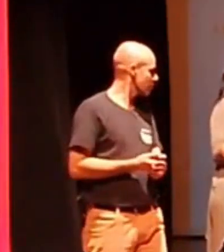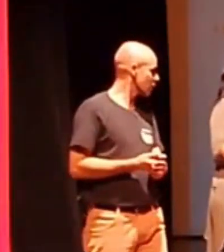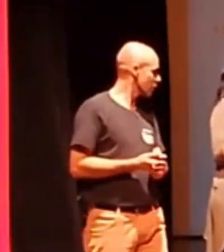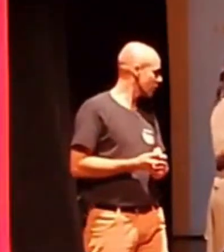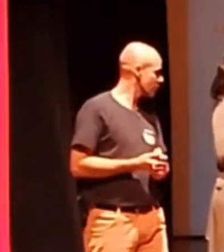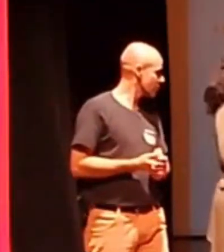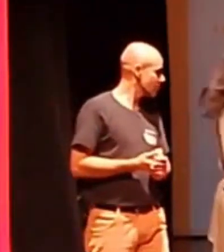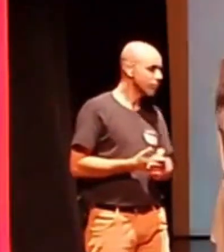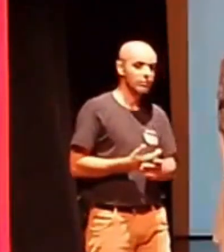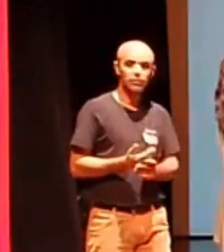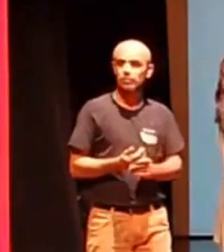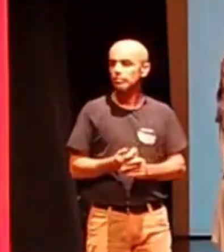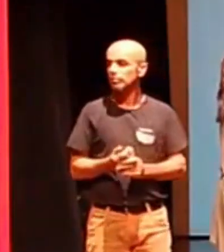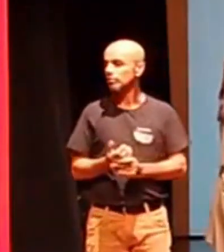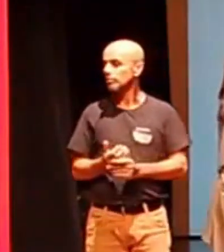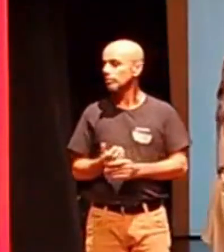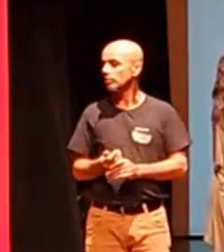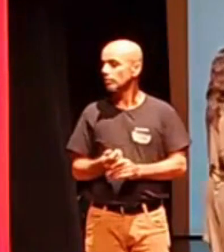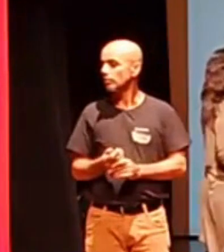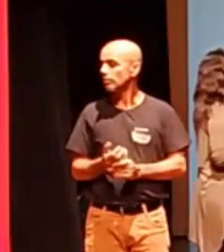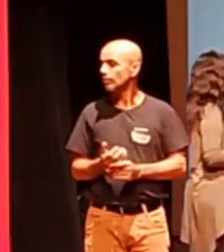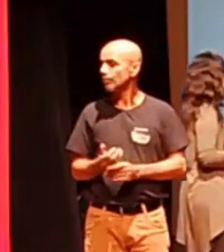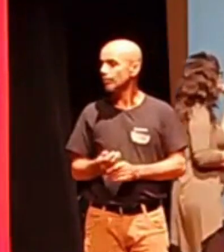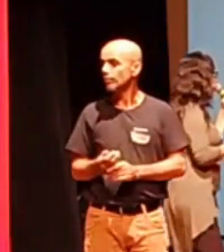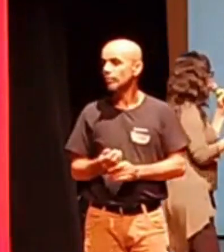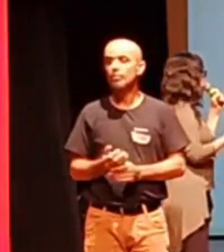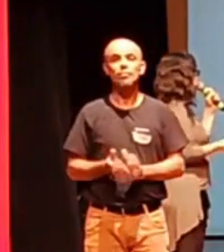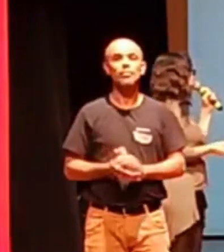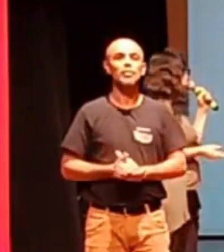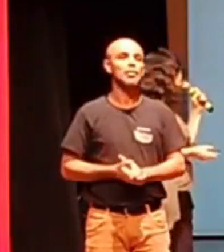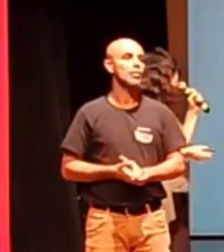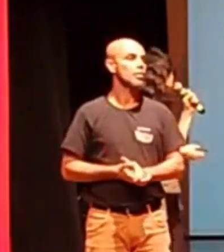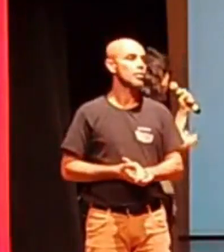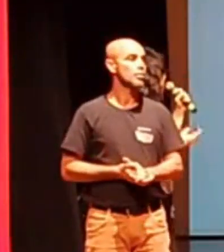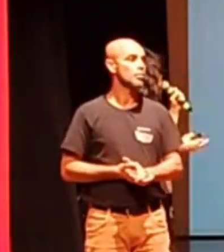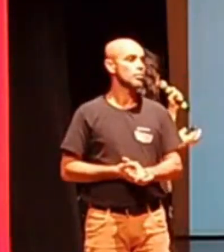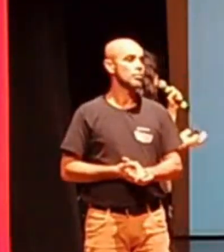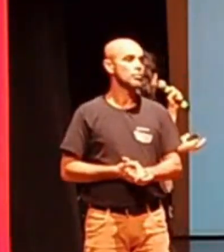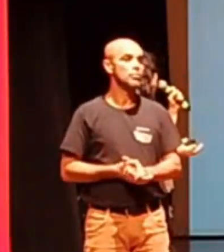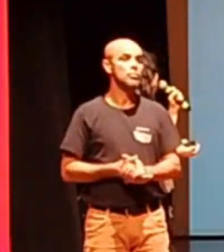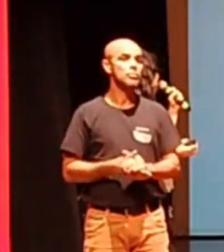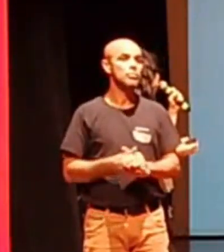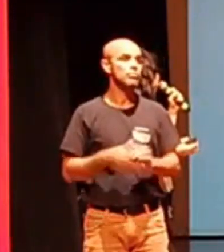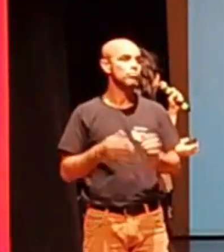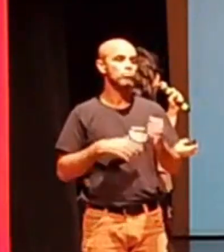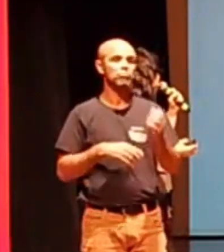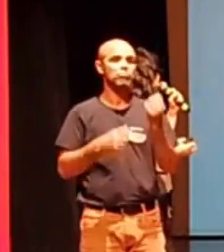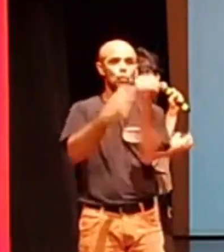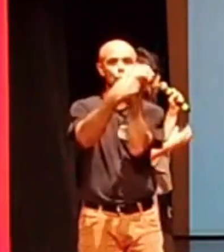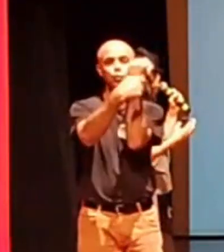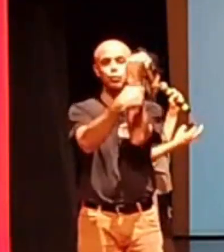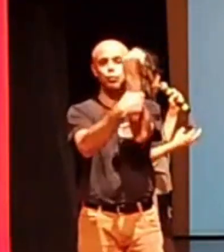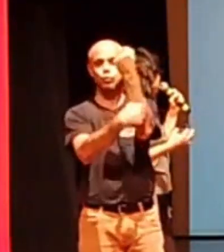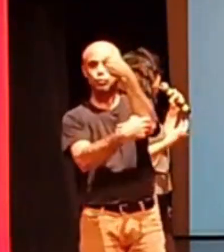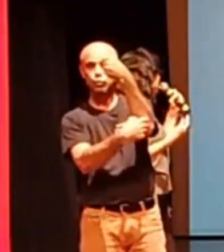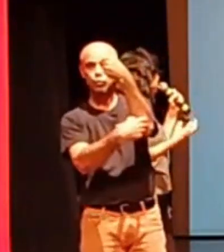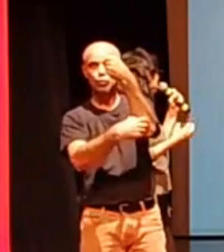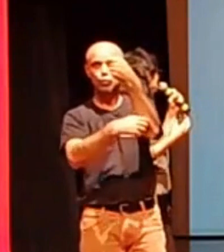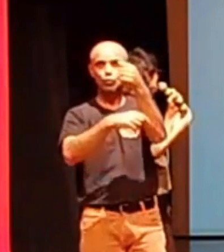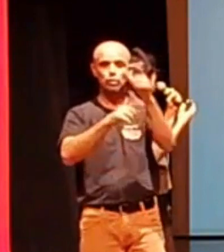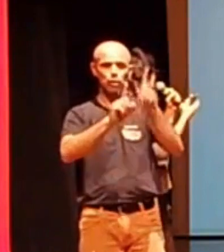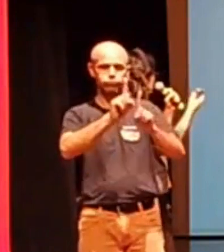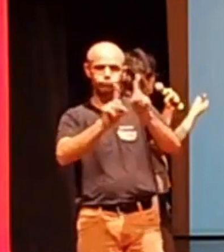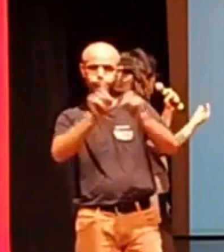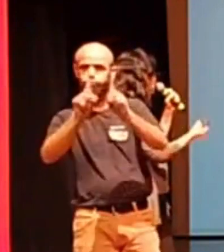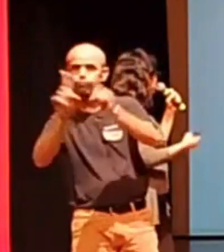Não? Tá, então tudo bem. Então a gente tem ali os desvios próprios da escoliose, né, as alterações aí que a gente